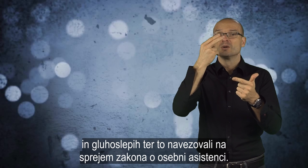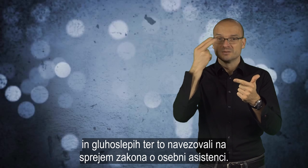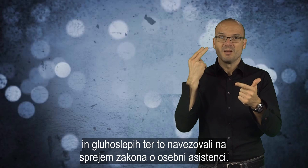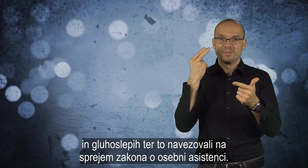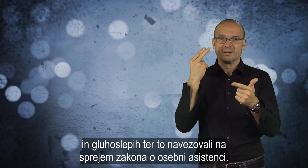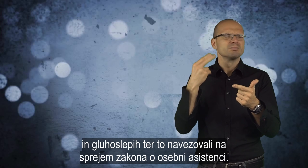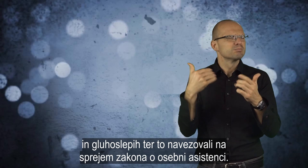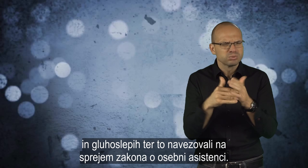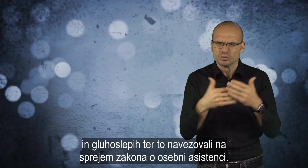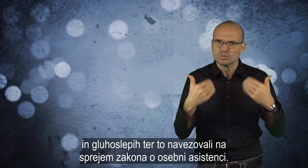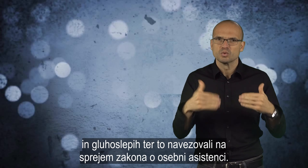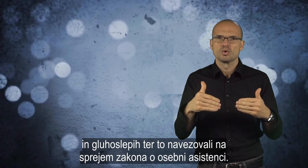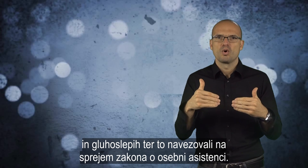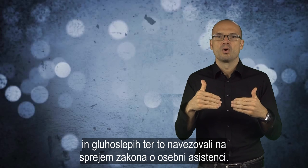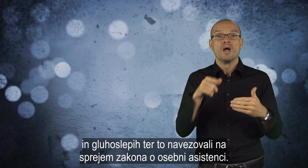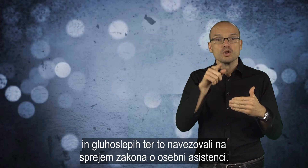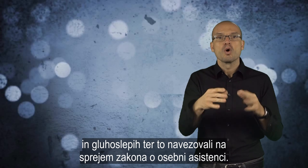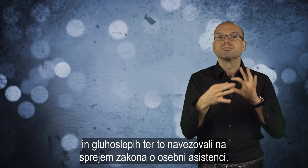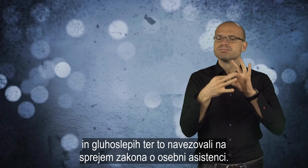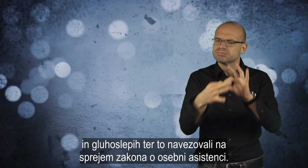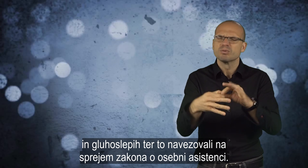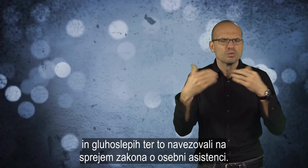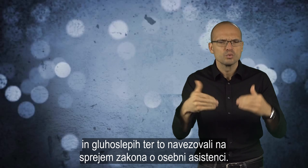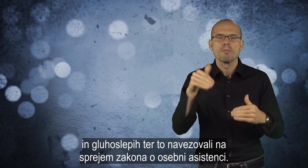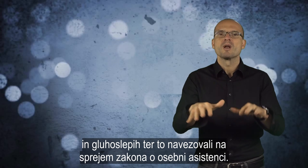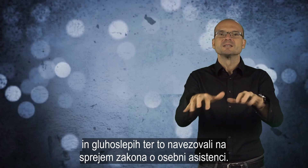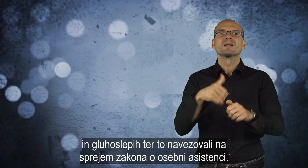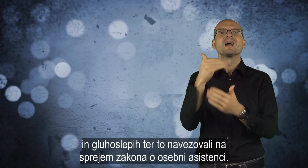to navezovali na sprejem zakona o osebni asistenci.